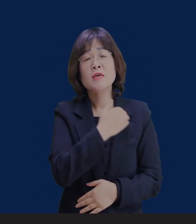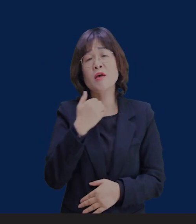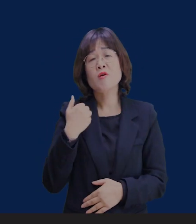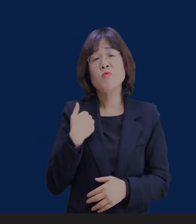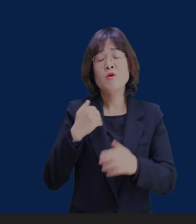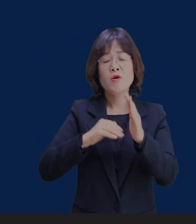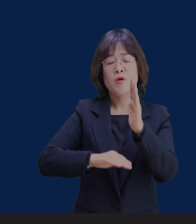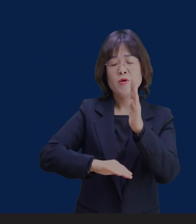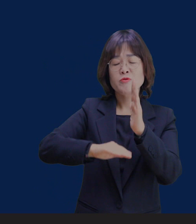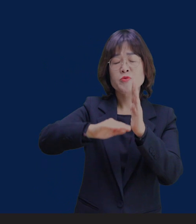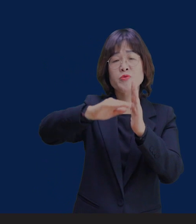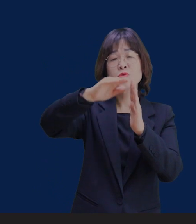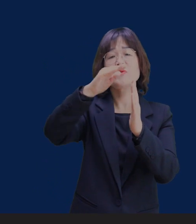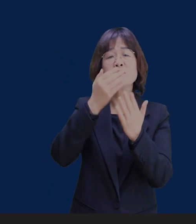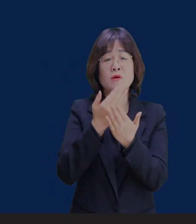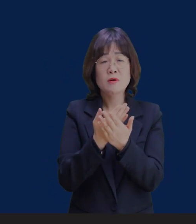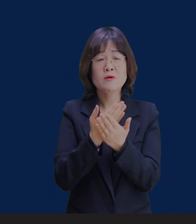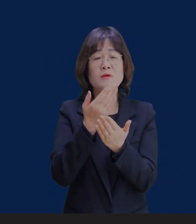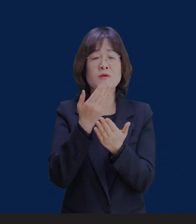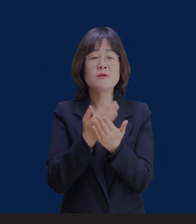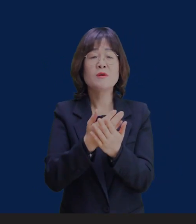원합니다. 채워주소서.